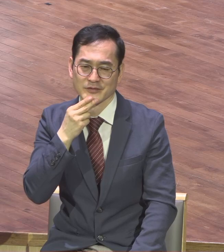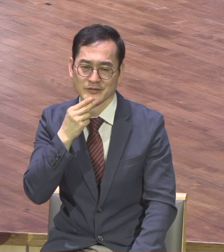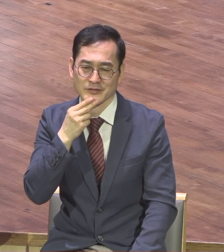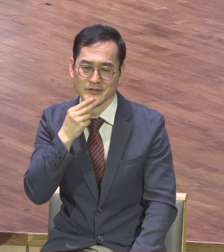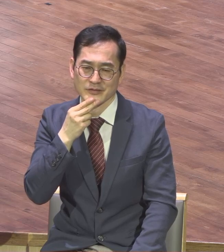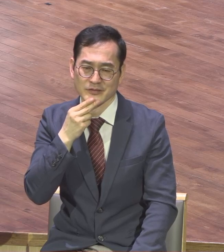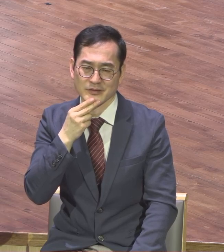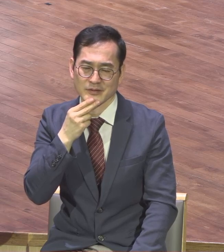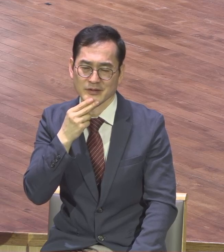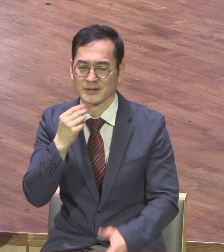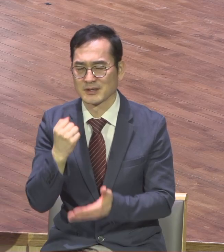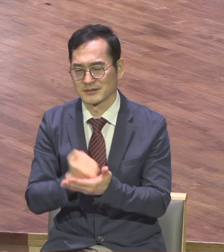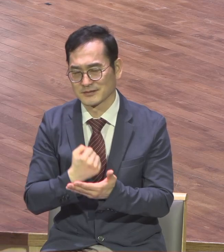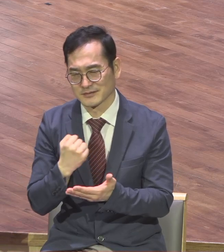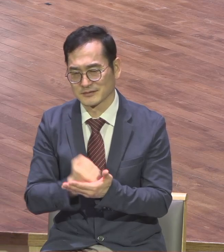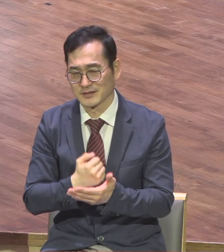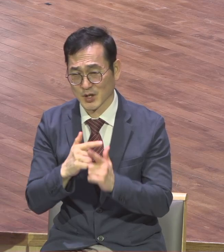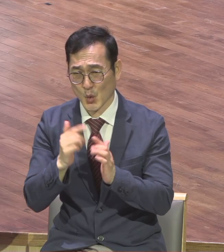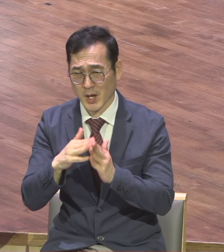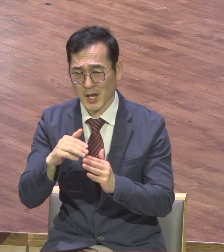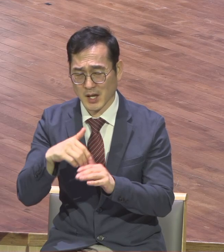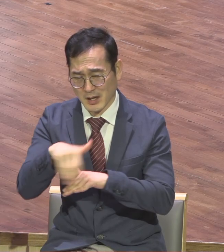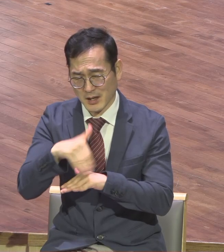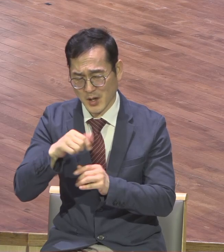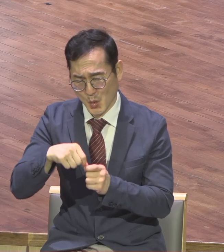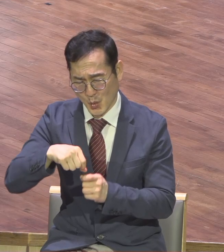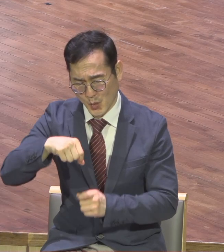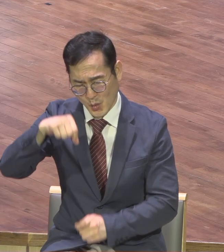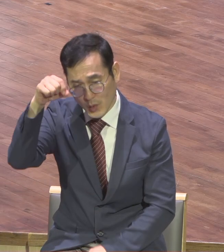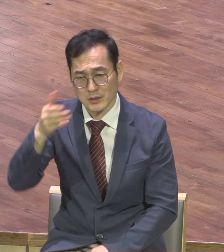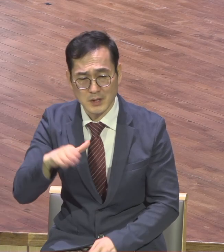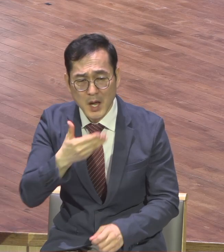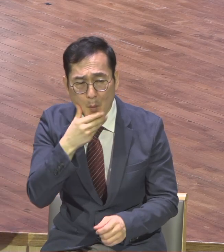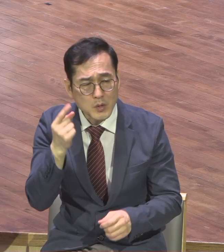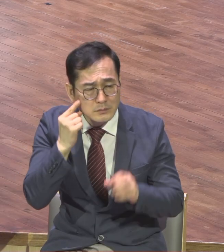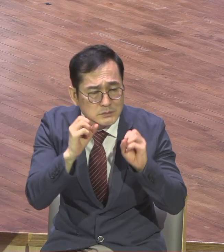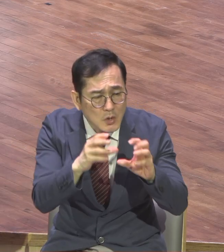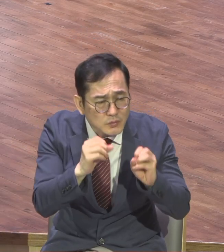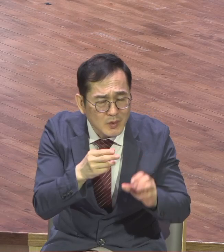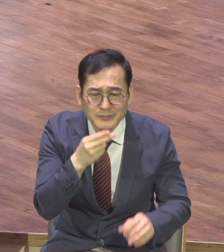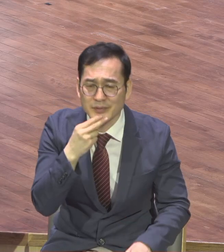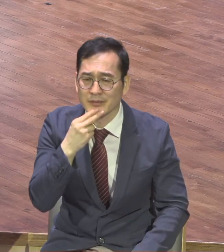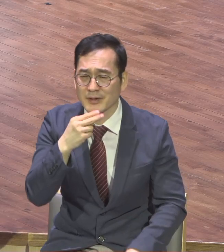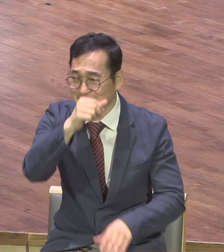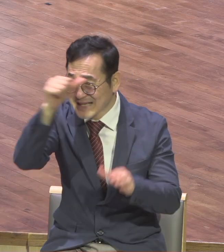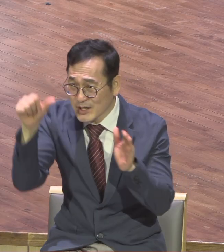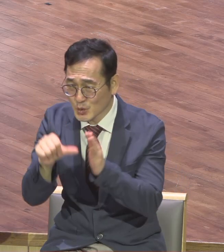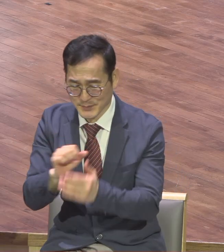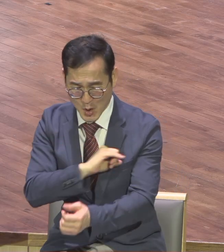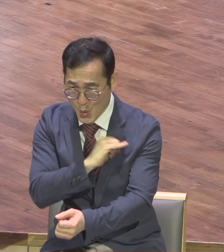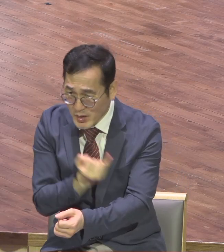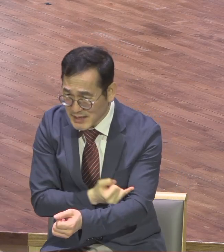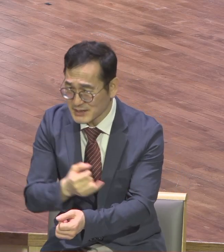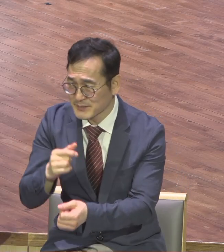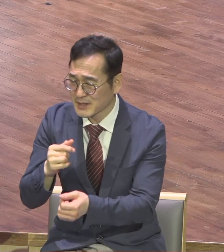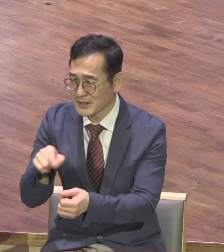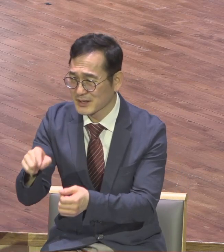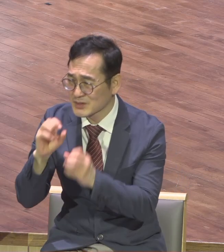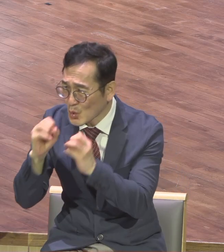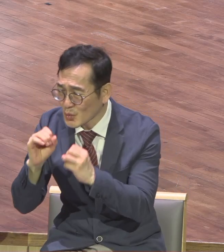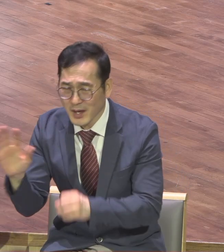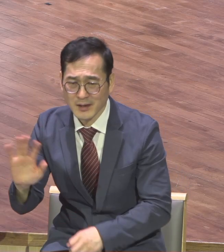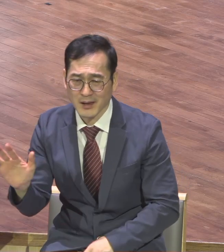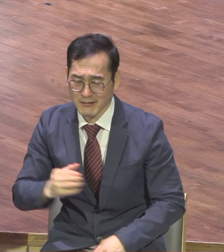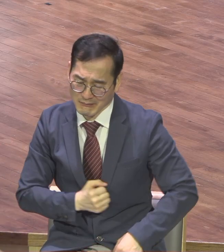있지만 꽤 오래 다니는 분도 안 하잖아요. 특히 장로들 안 하잖아요. 권사들 오래 다닌 분들